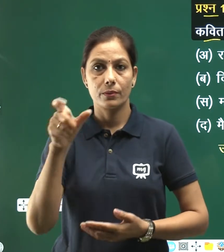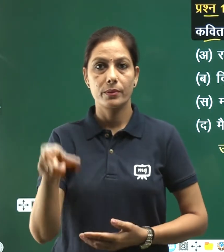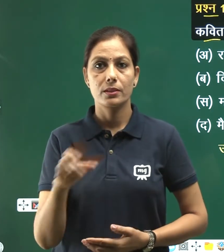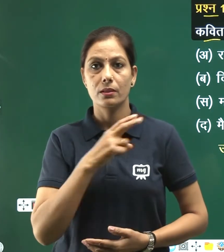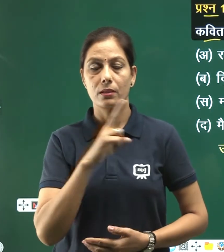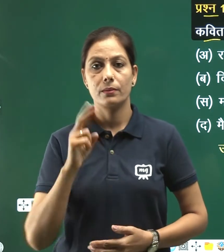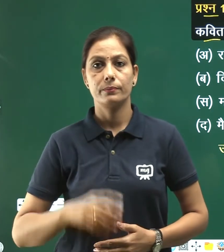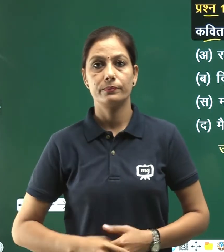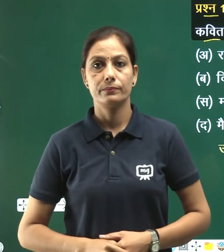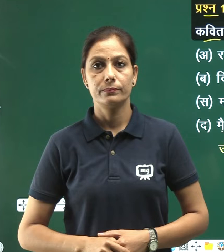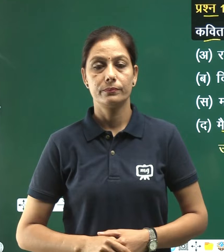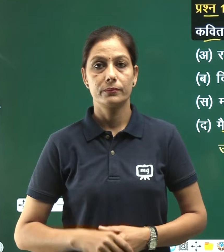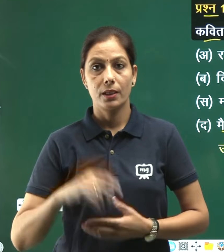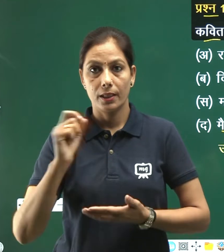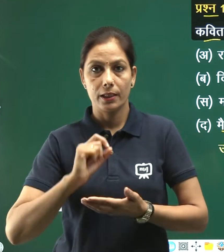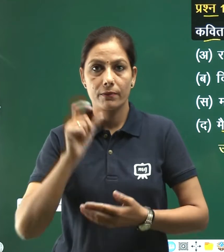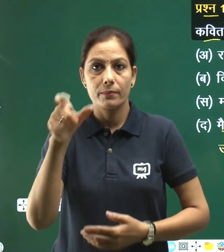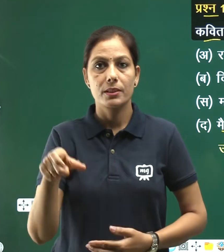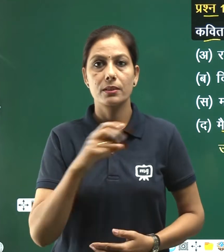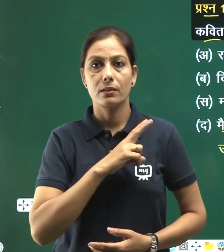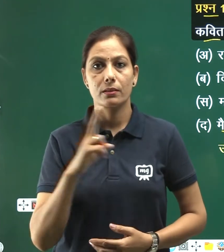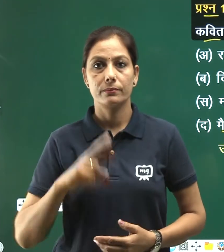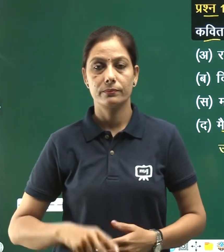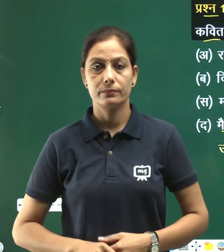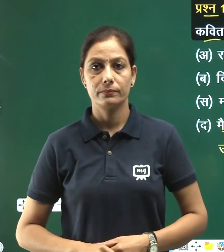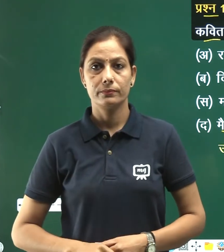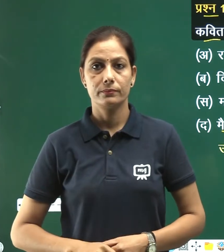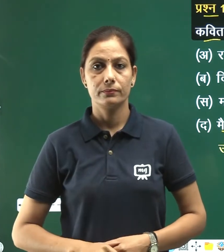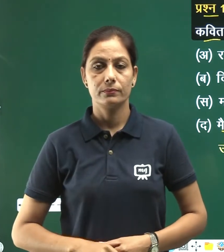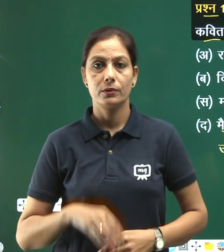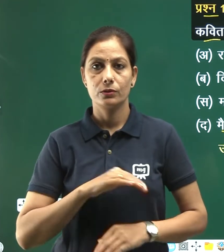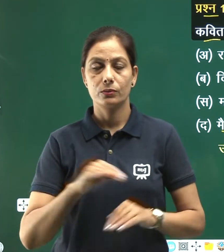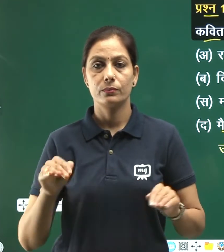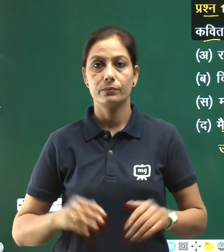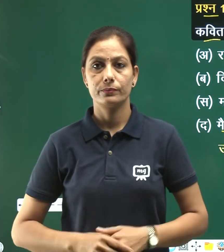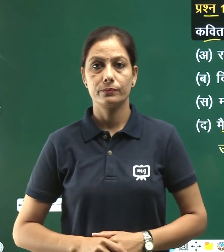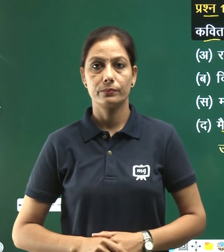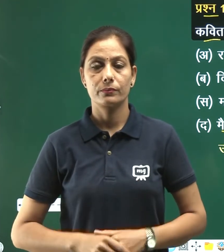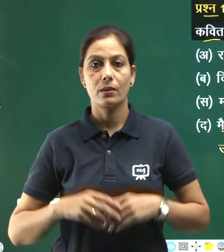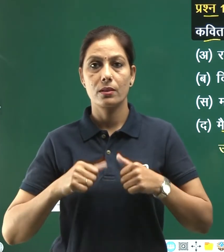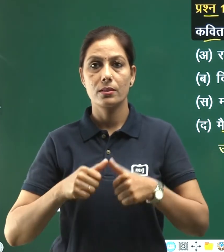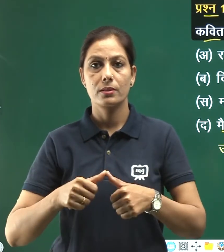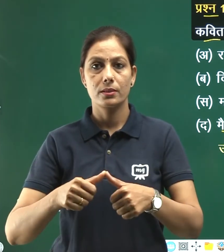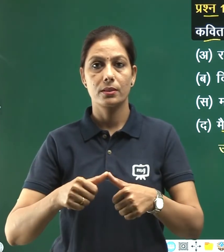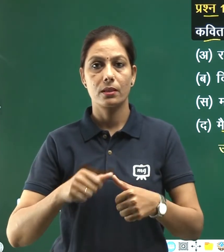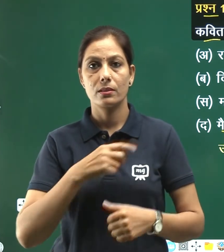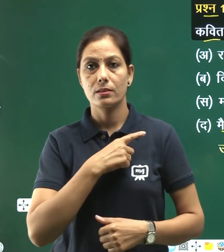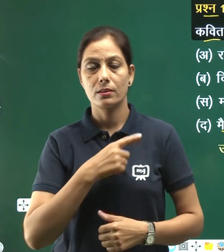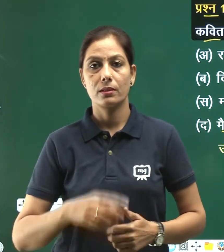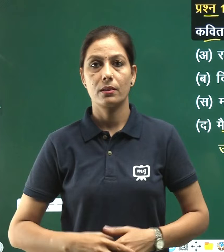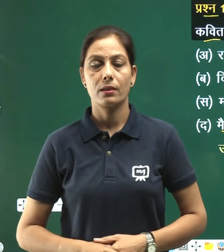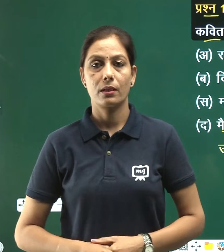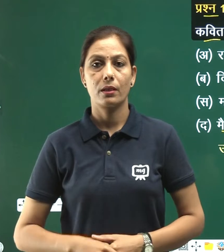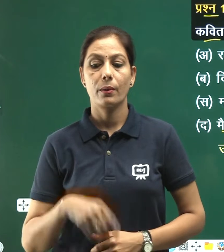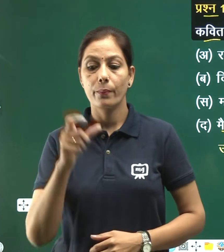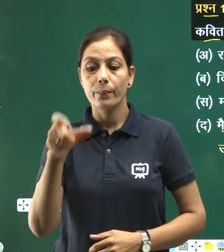चतुर्वेदी, चौथा मैथिली शरण गुप्त। बच्चों, सही उत्तर है रघुवीर